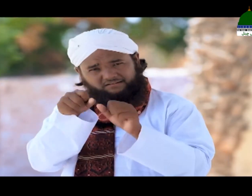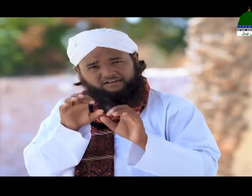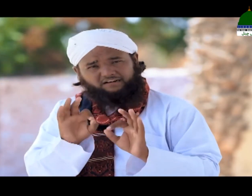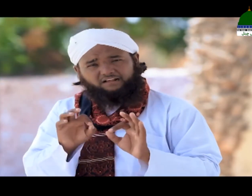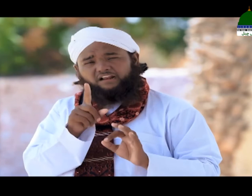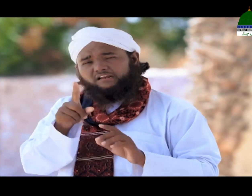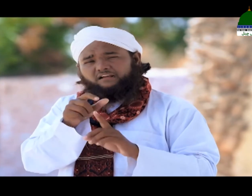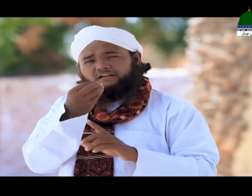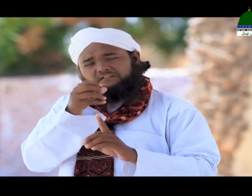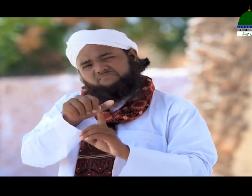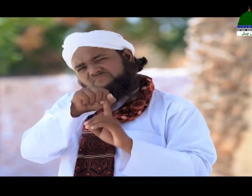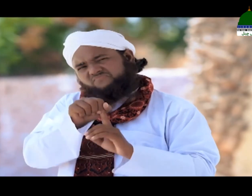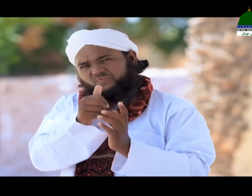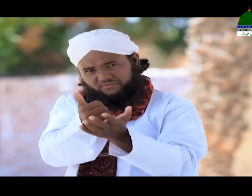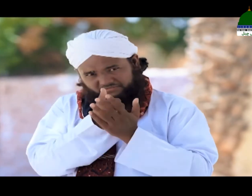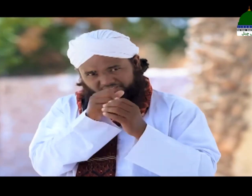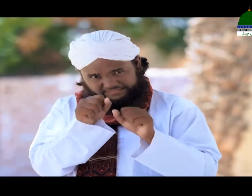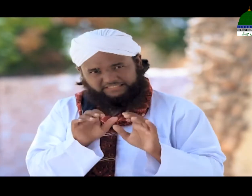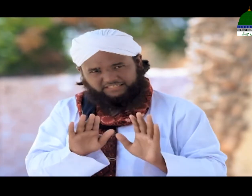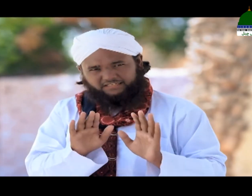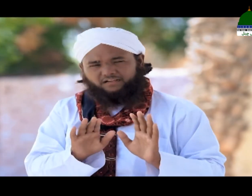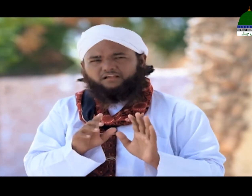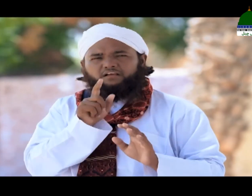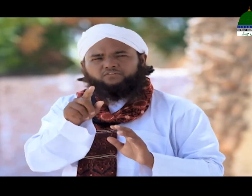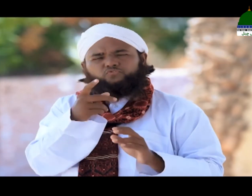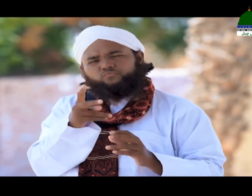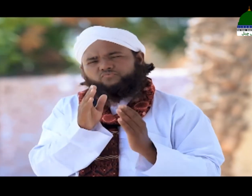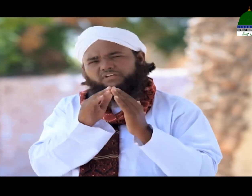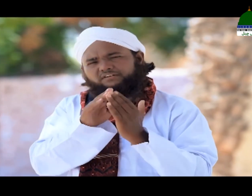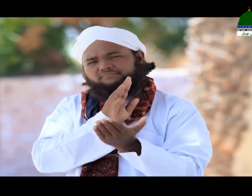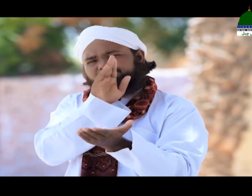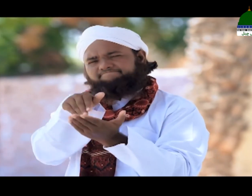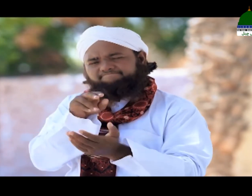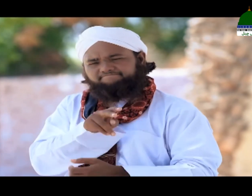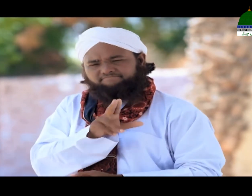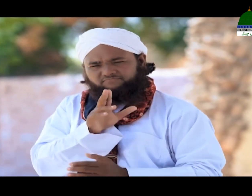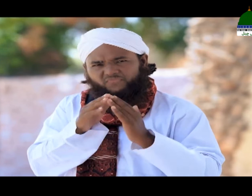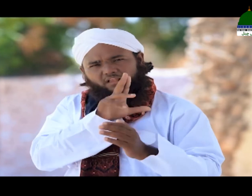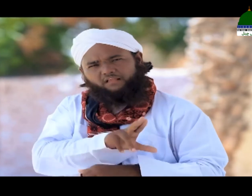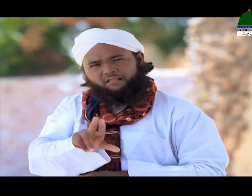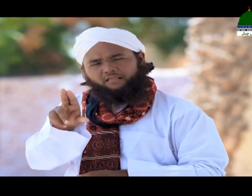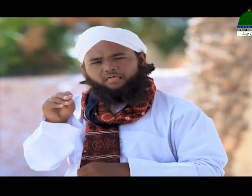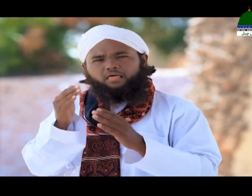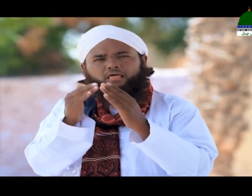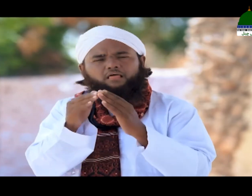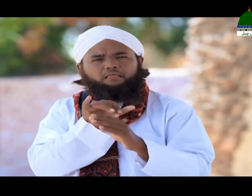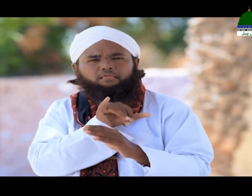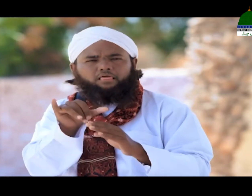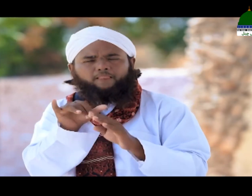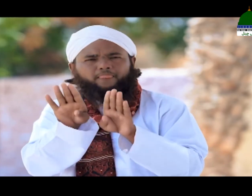وہ ضرور رزق عطا فرمائے گا۔ بالآخر وہ گھر کی طرف روانہ ہوا۔ جب دروازے کے قریب پہنچا تو اسے گھر